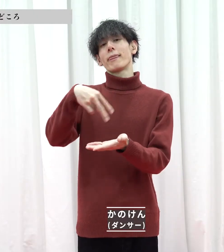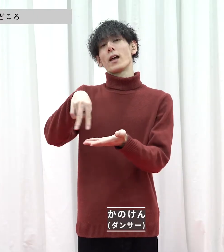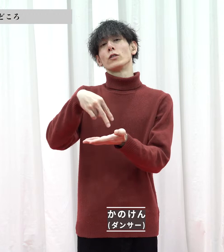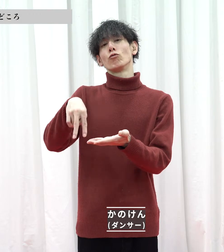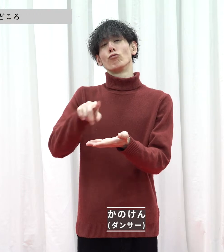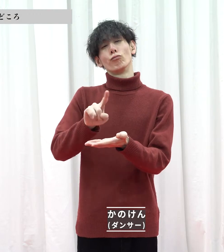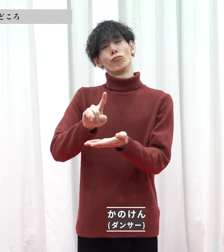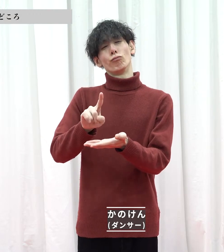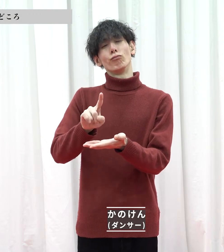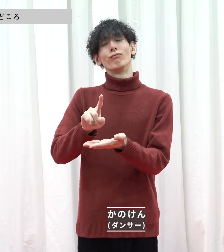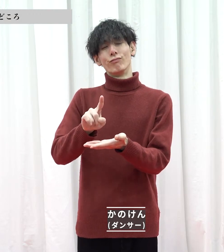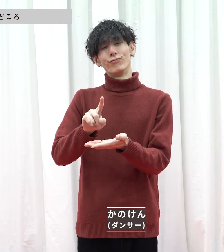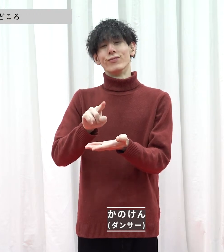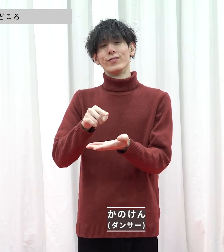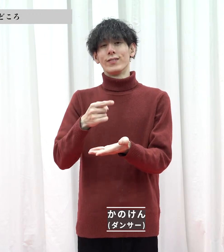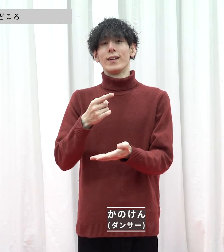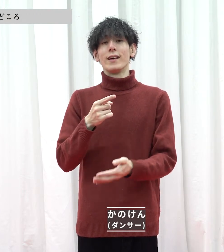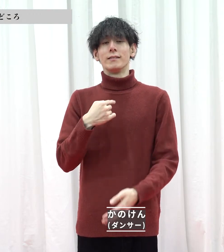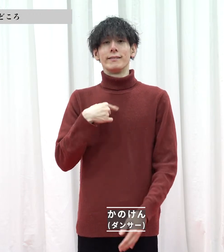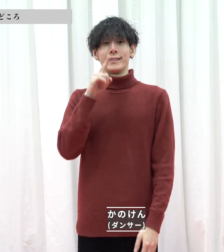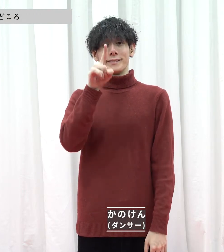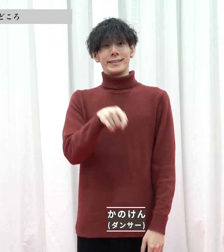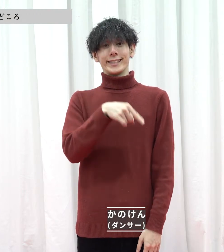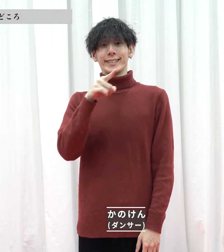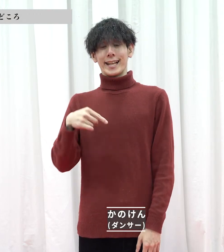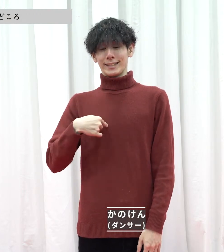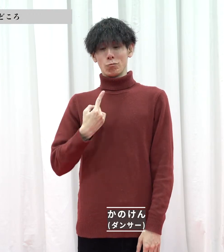僕にとってダンスというのは、